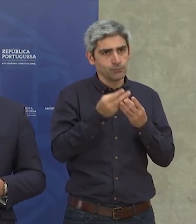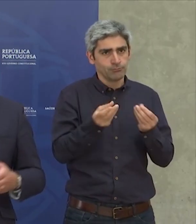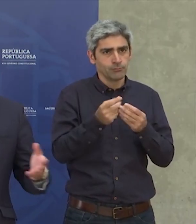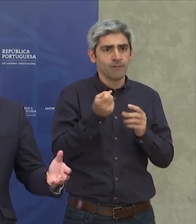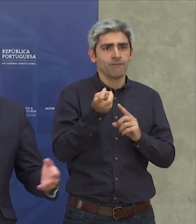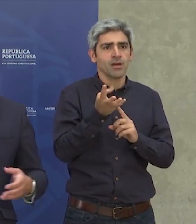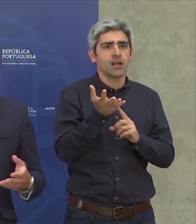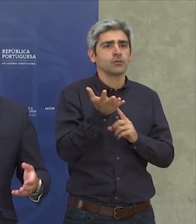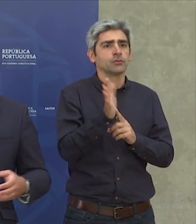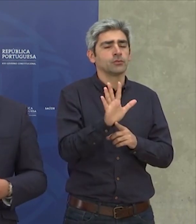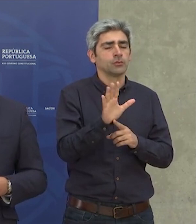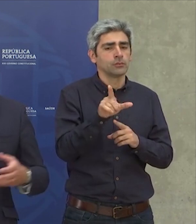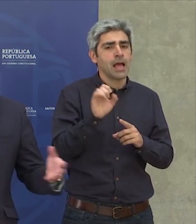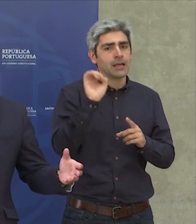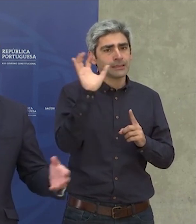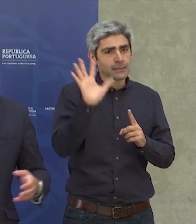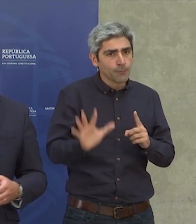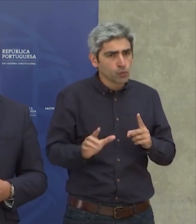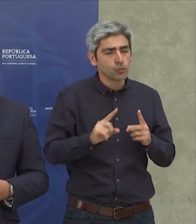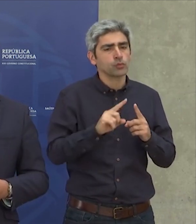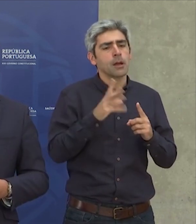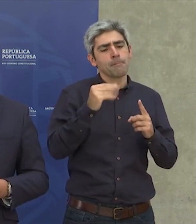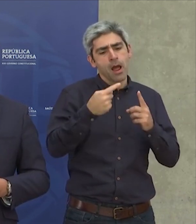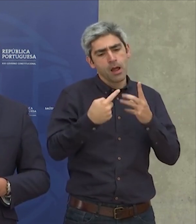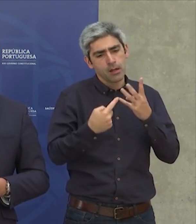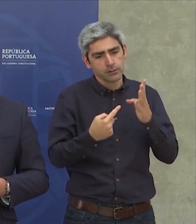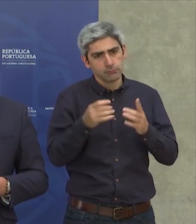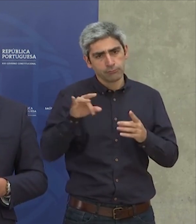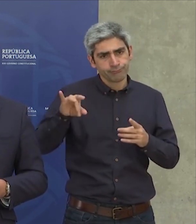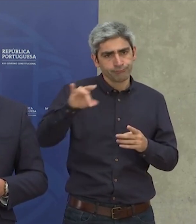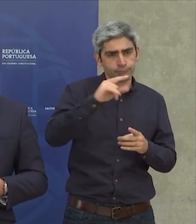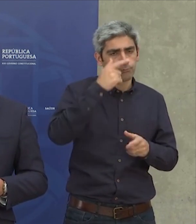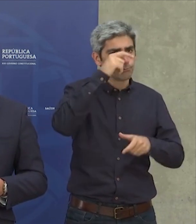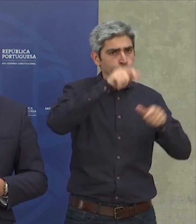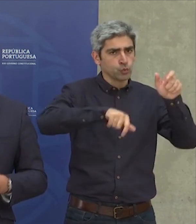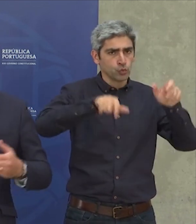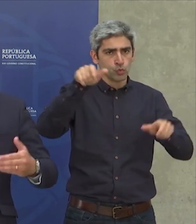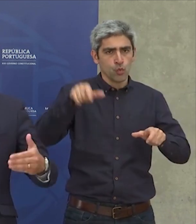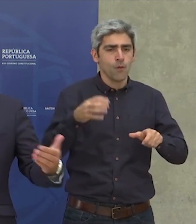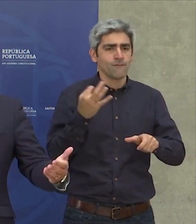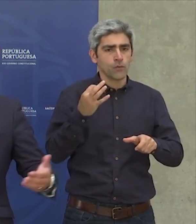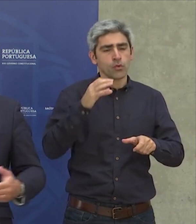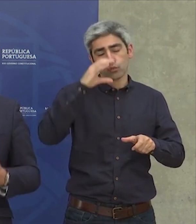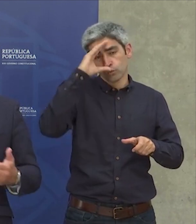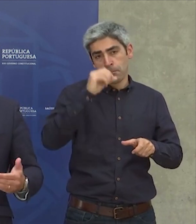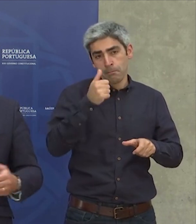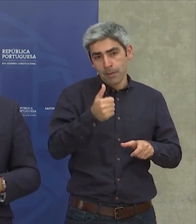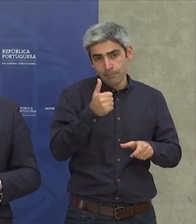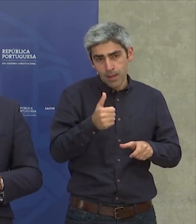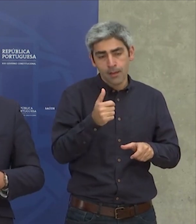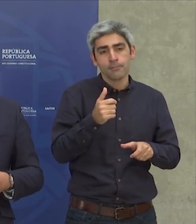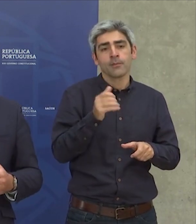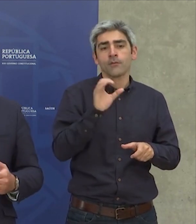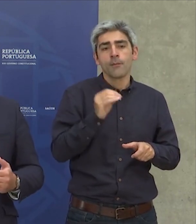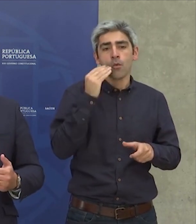vários casos, como tivemos na Zambuja e noutros, de pessoas que ainda não se sabe exatamente a